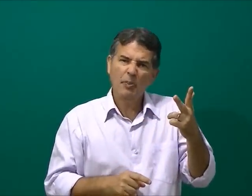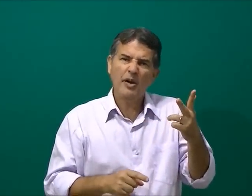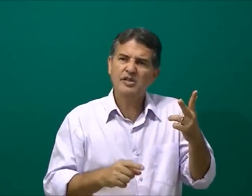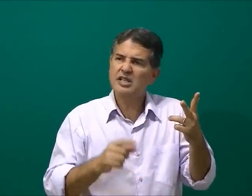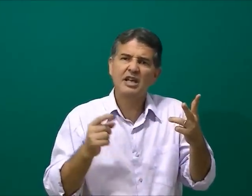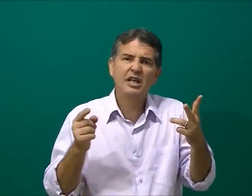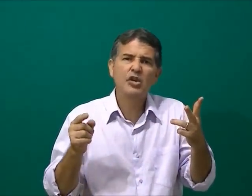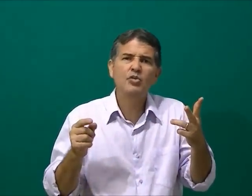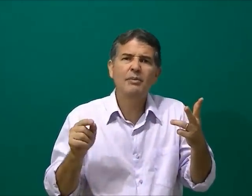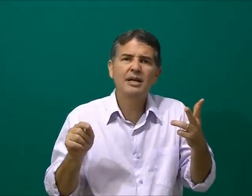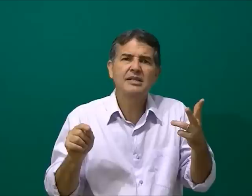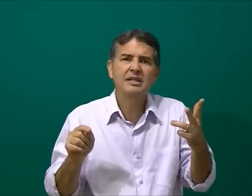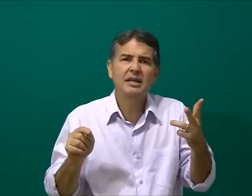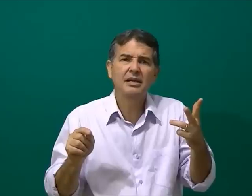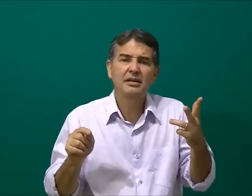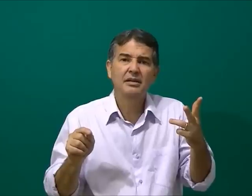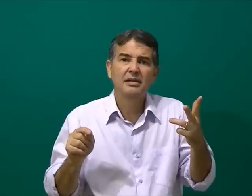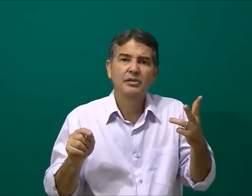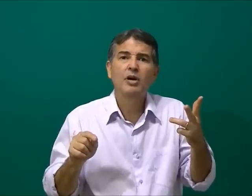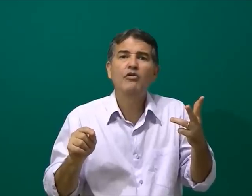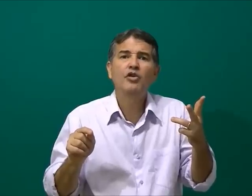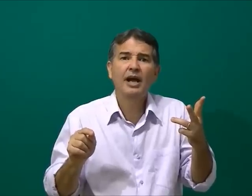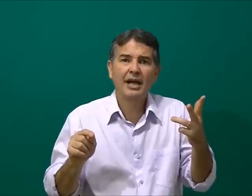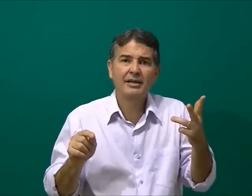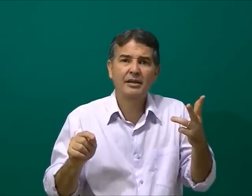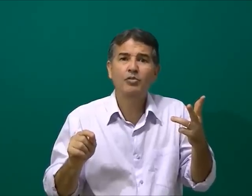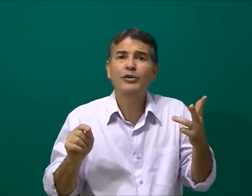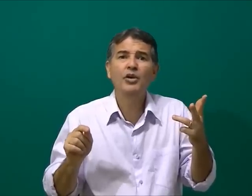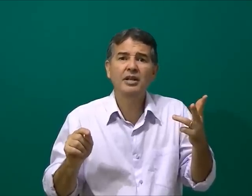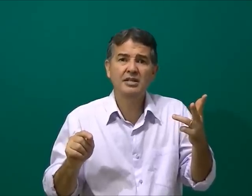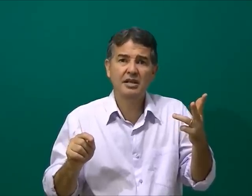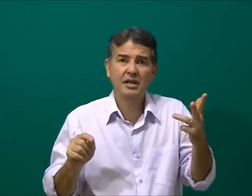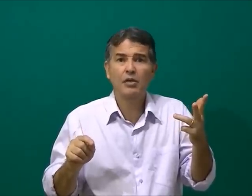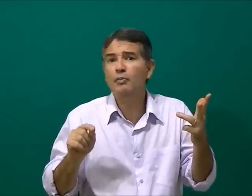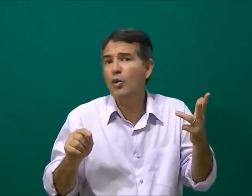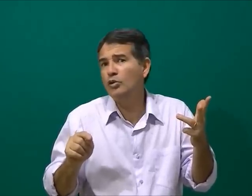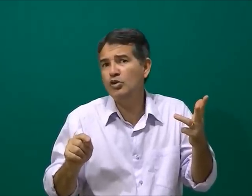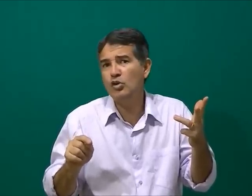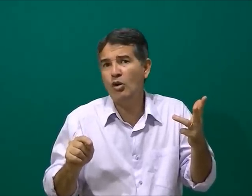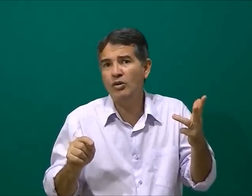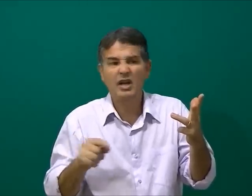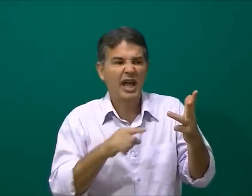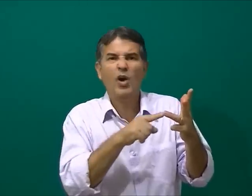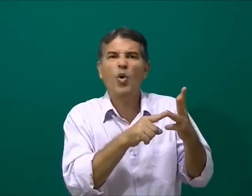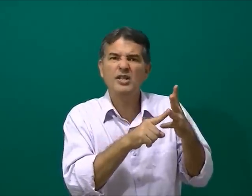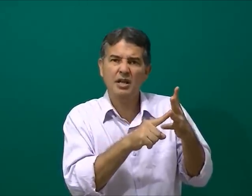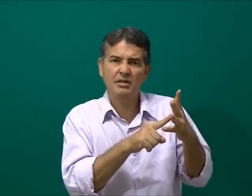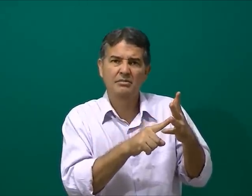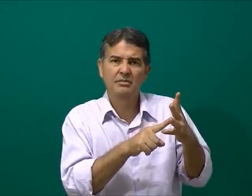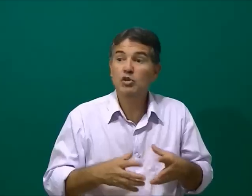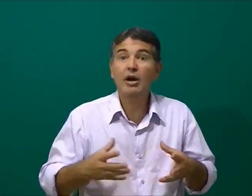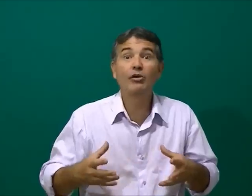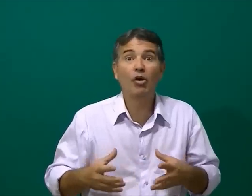posso dizer que um amanhecer, uma alvorada, um anoitecer, um pôr do sol é coisa de uma